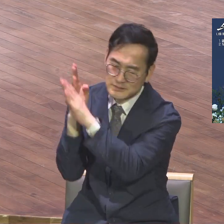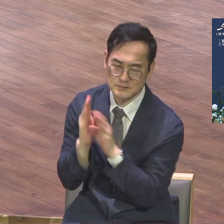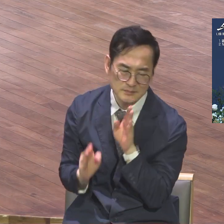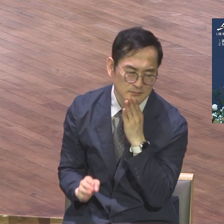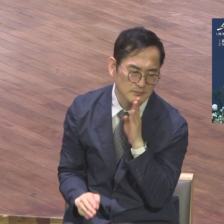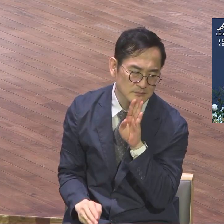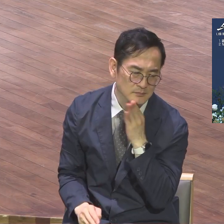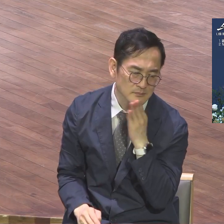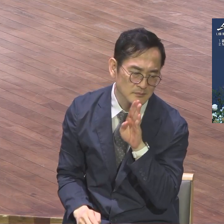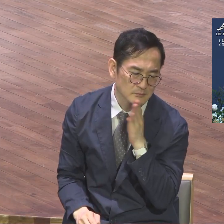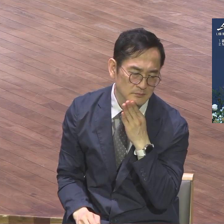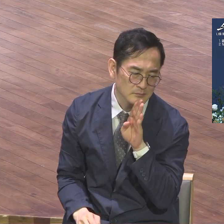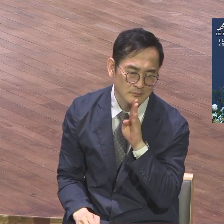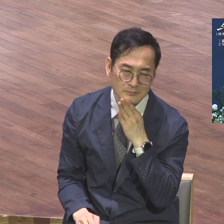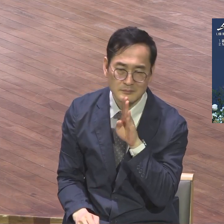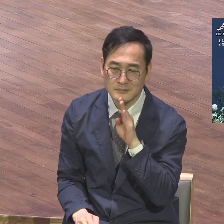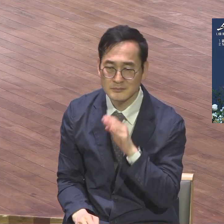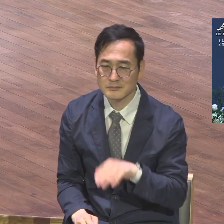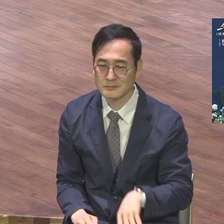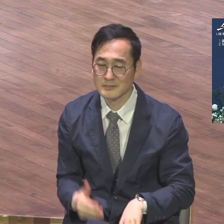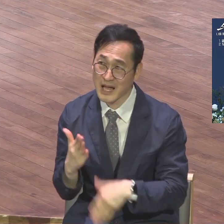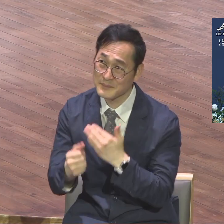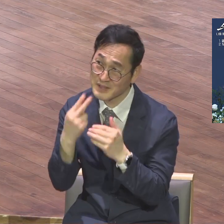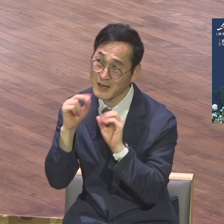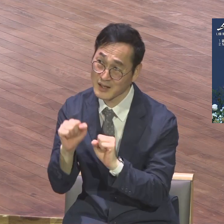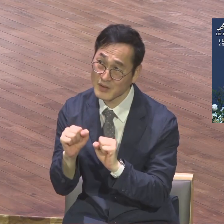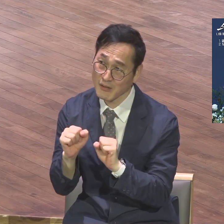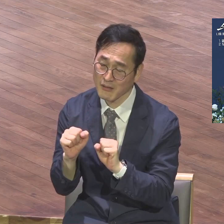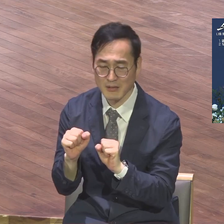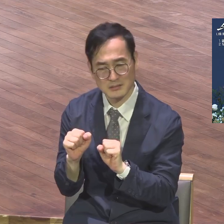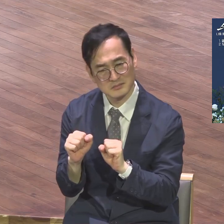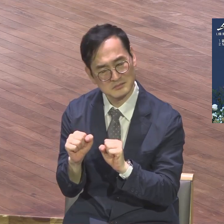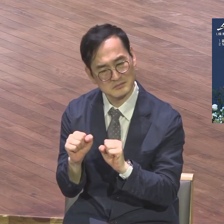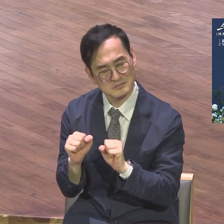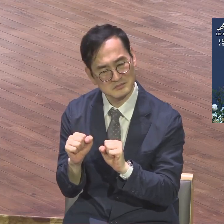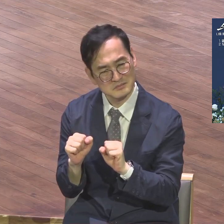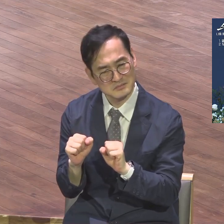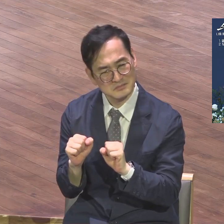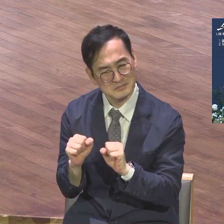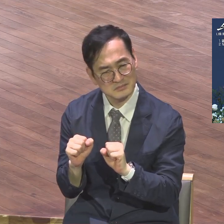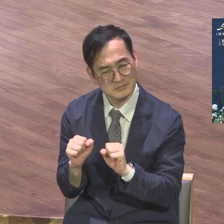의심하기 때문에 하나님이 뭐 살아계신다는데 뭐 내 이럴 수가 있냐